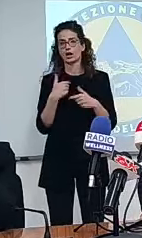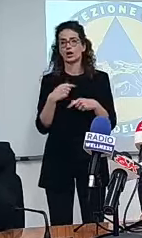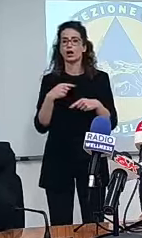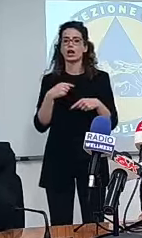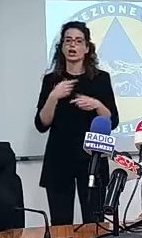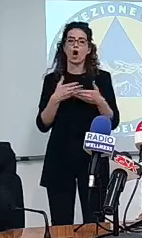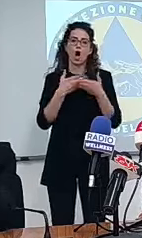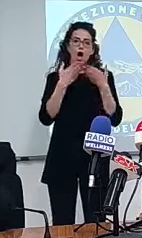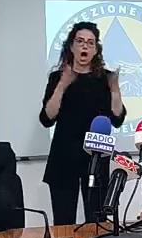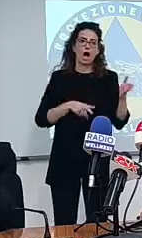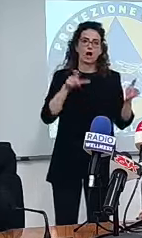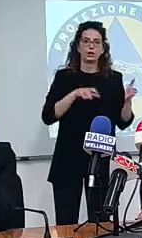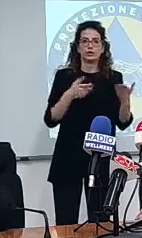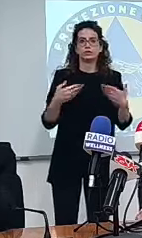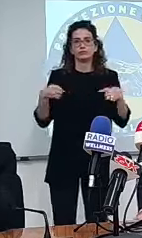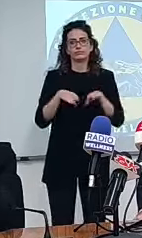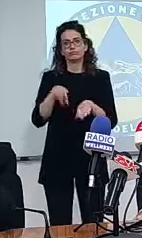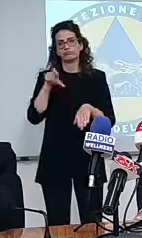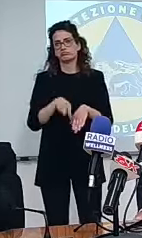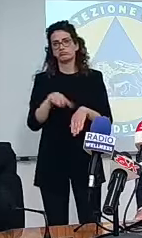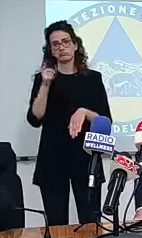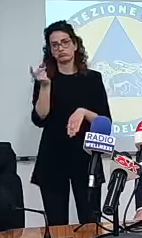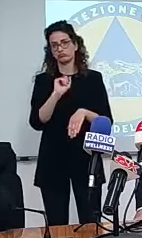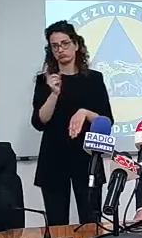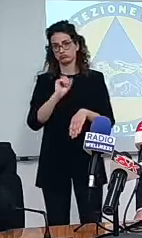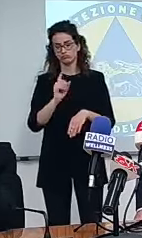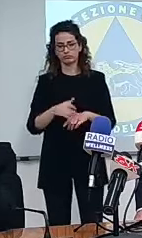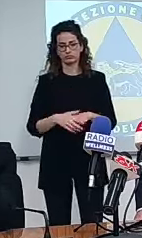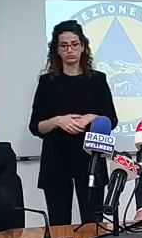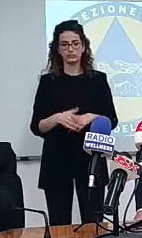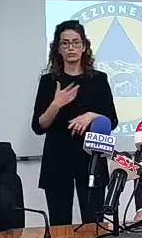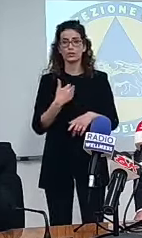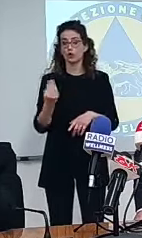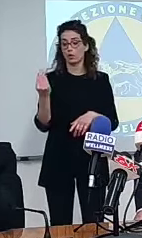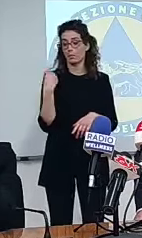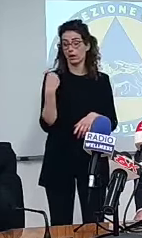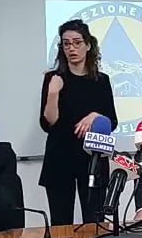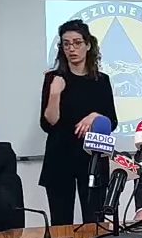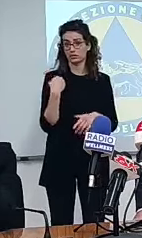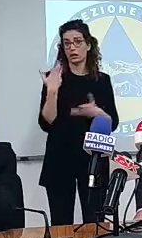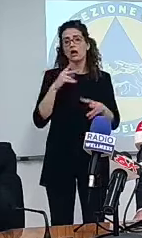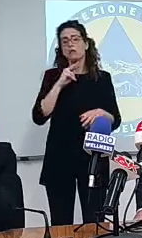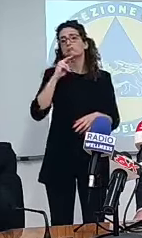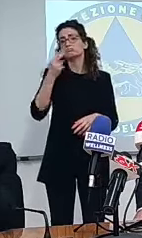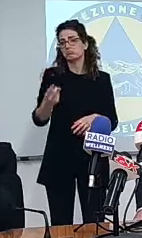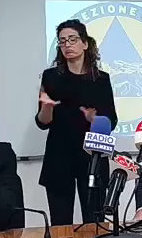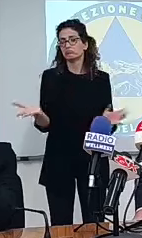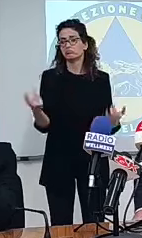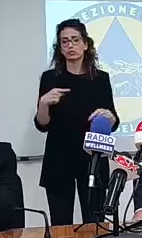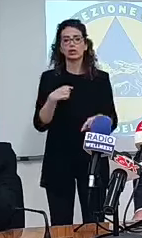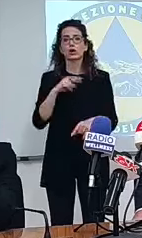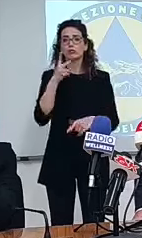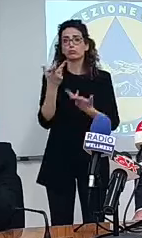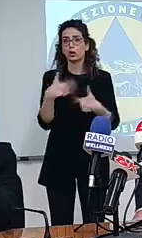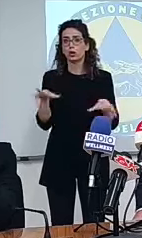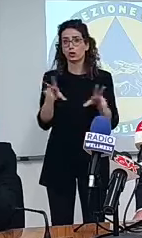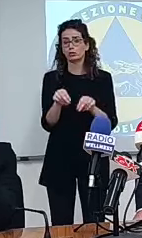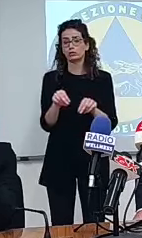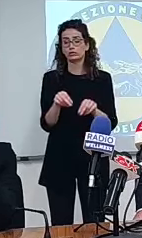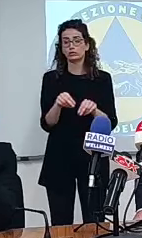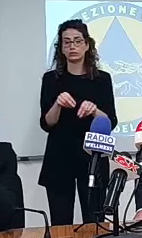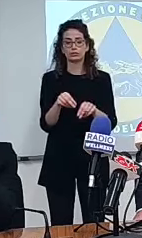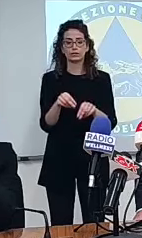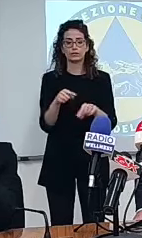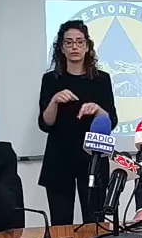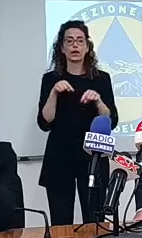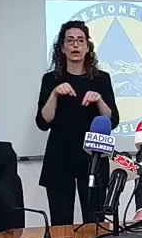né aperturista né chiusurista. A me è stata fatta una domanda e ho risposto, certo, e rispondo nuovamente a quella domanda. Cioè, ha